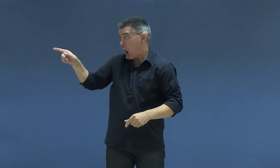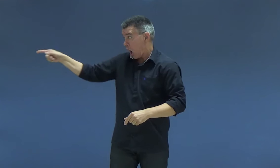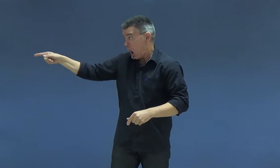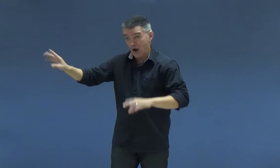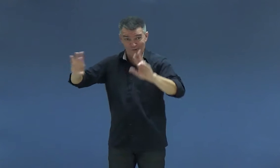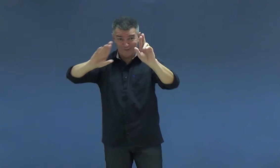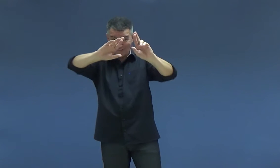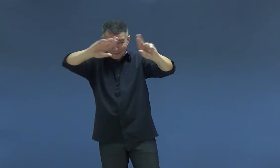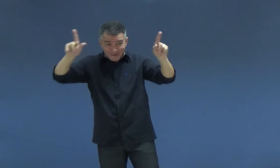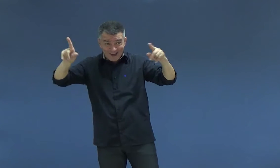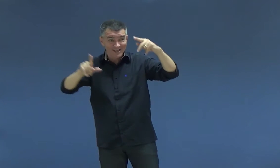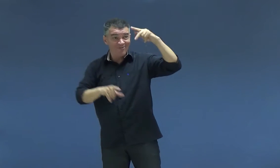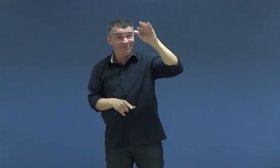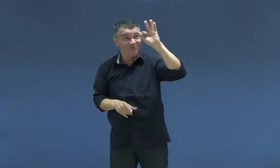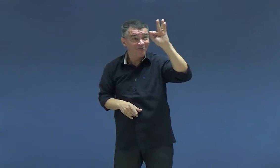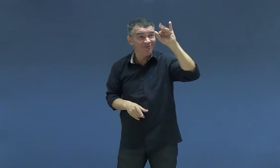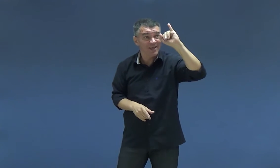mandava. Mas ali, ó,